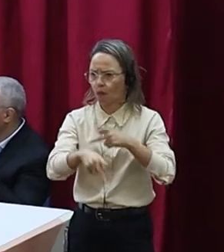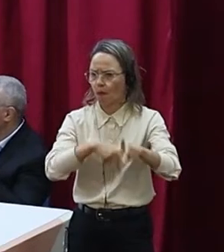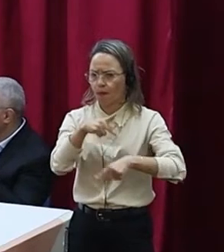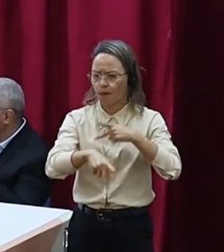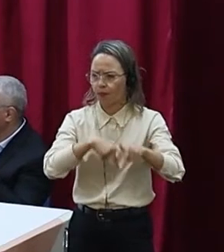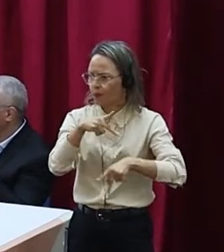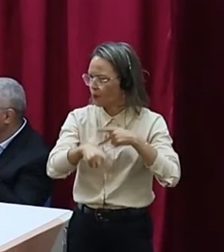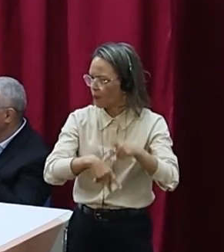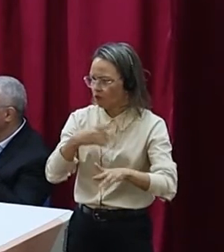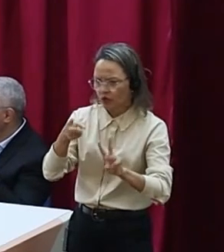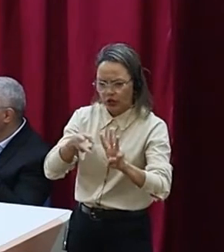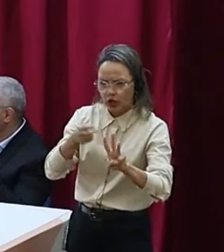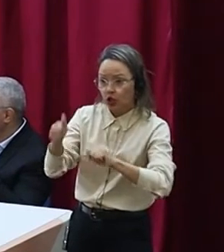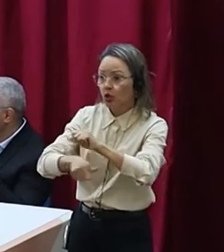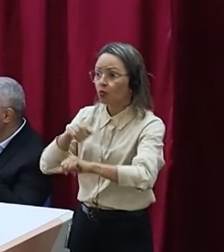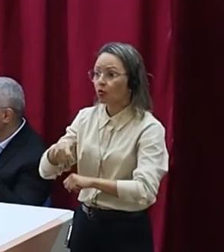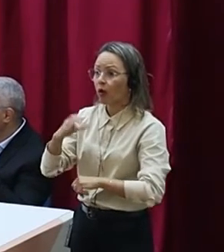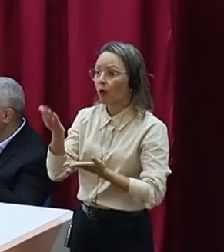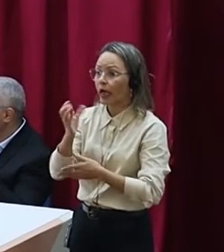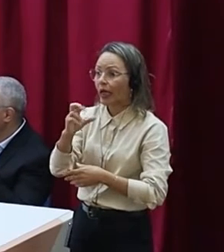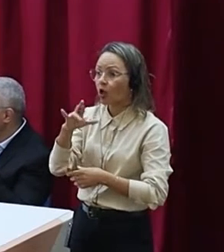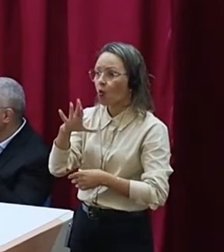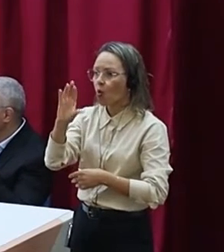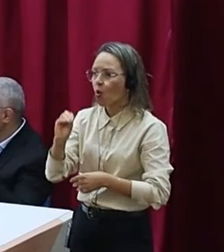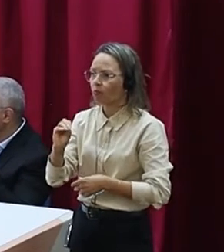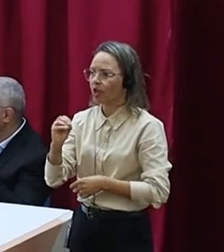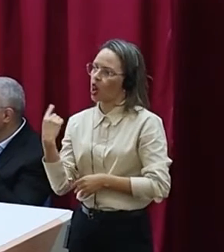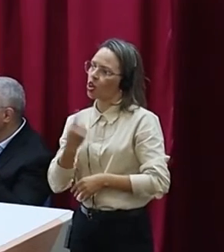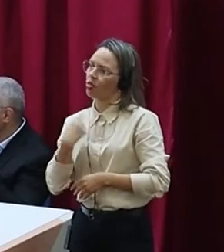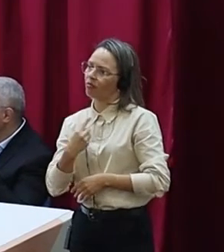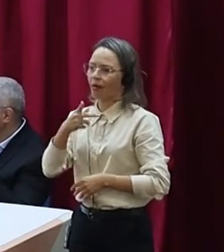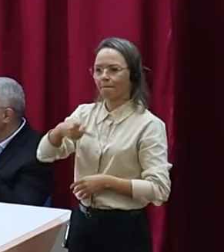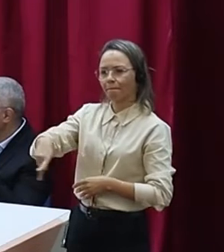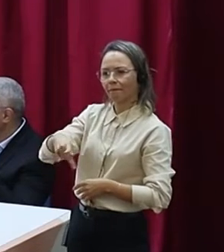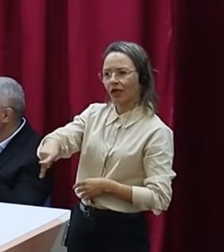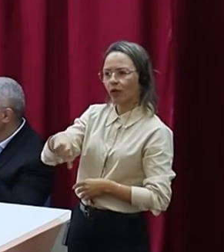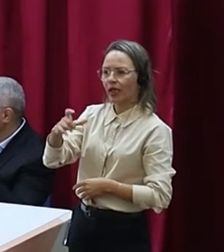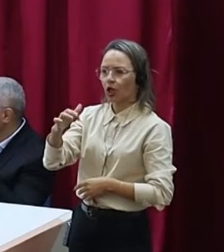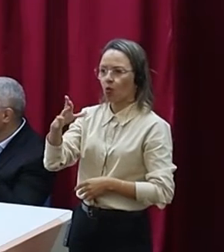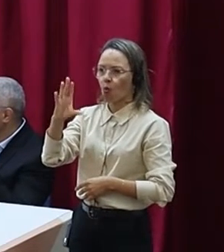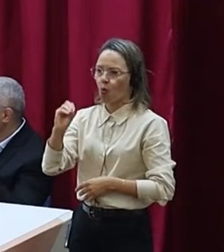Por decreto no somos paraguayos, o sea, criollos, no indígenas. Mas yo soy indígena.